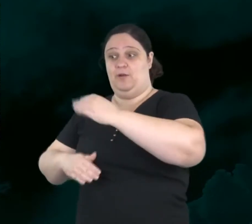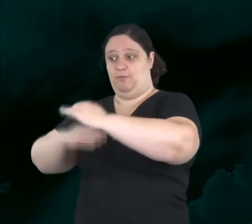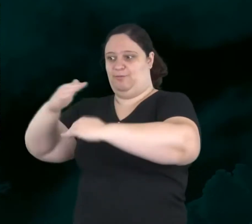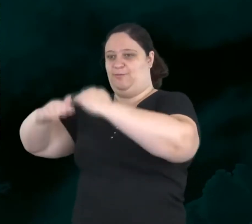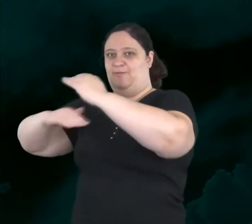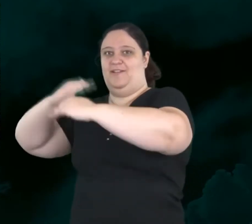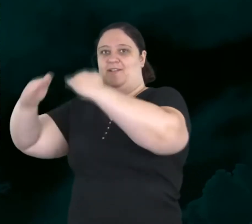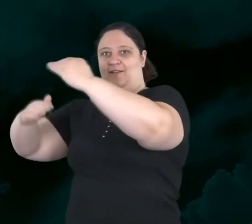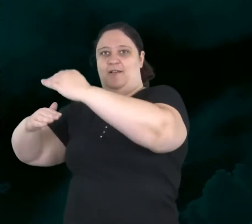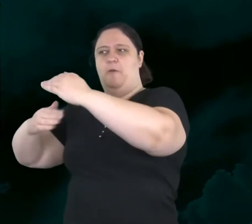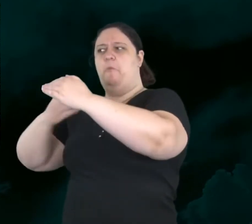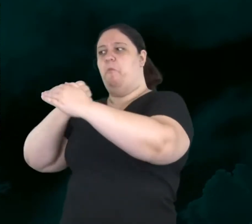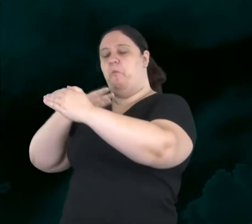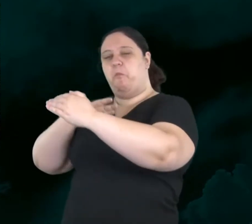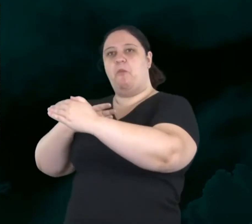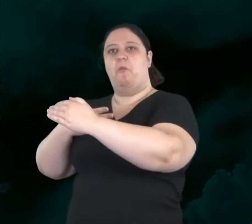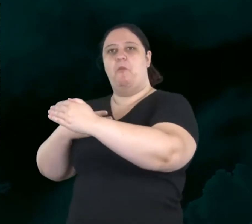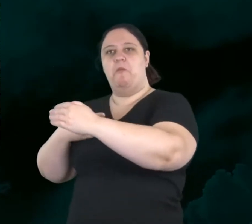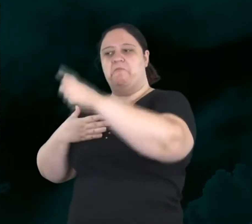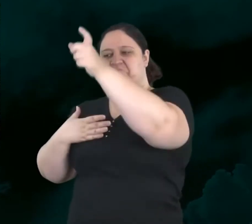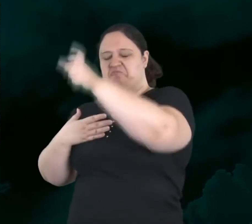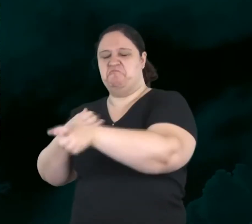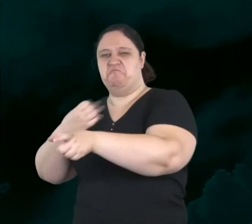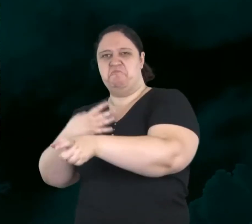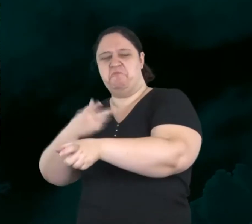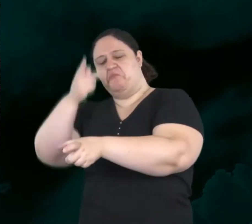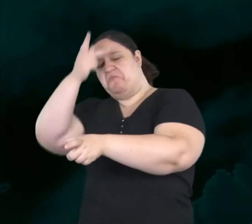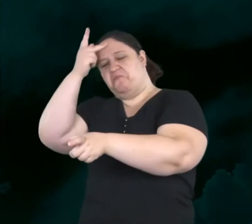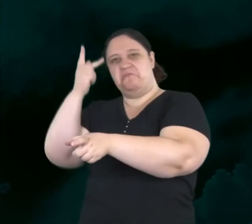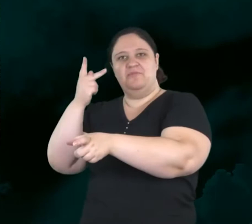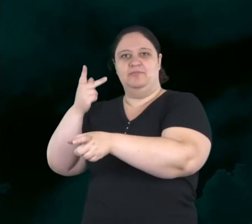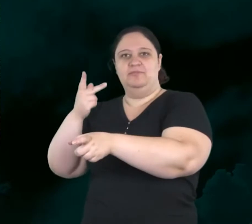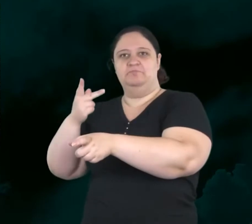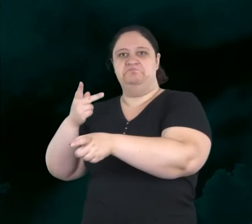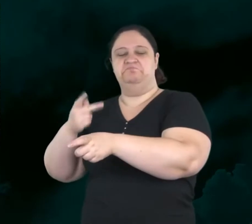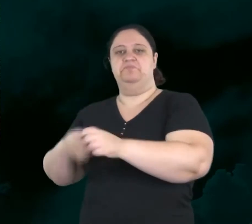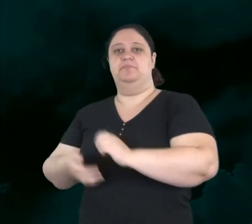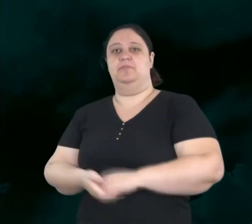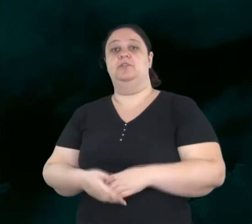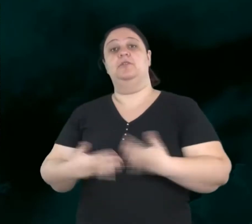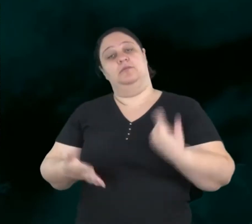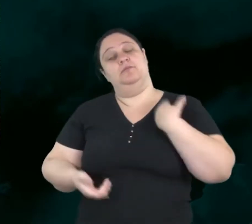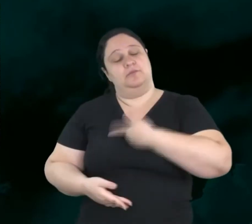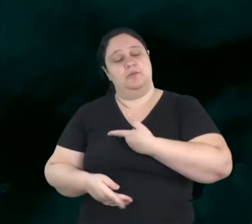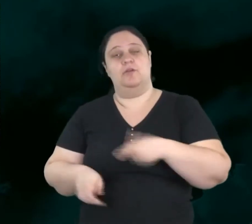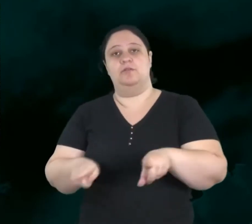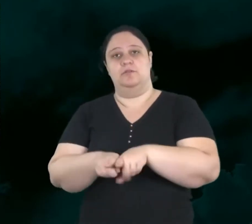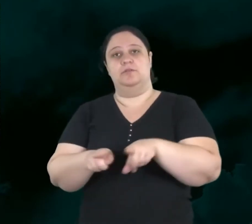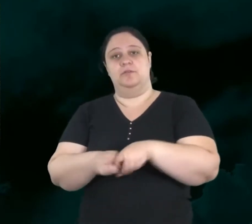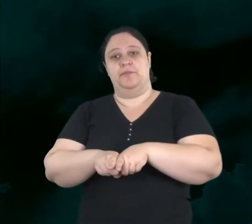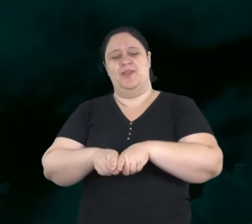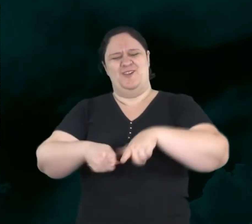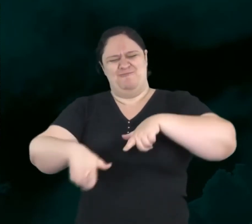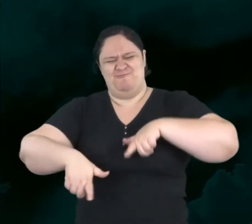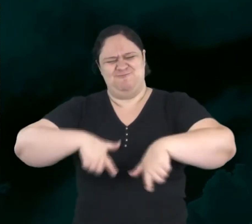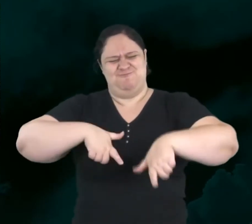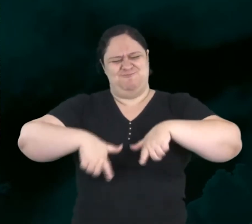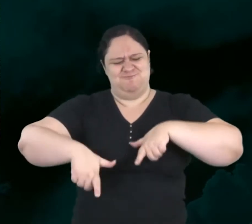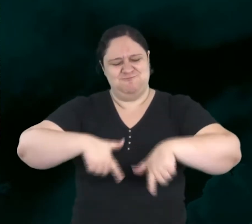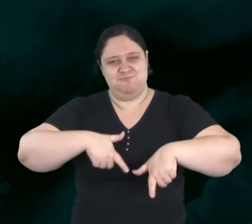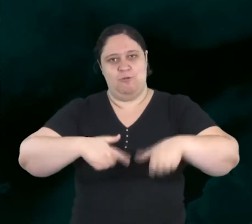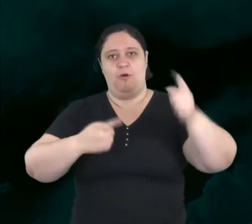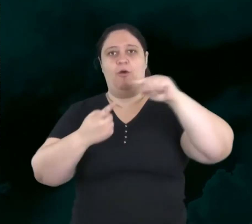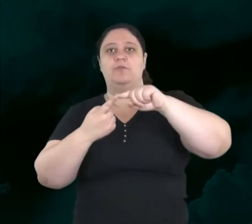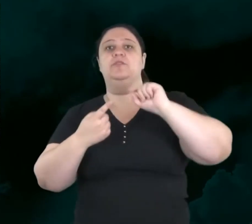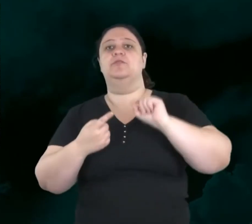sociedade, claro, nós no campo espiritual é para ser útil na vontade de Deus.